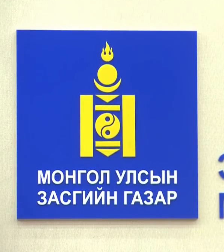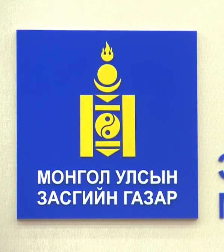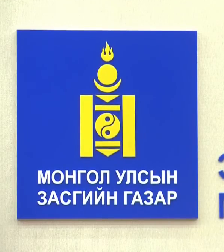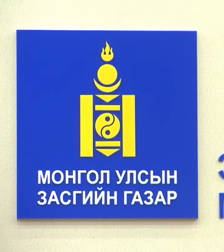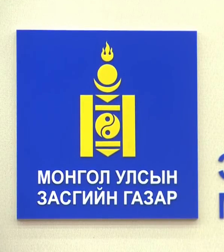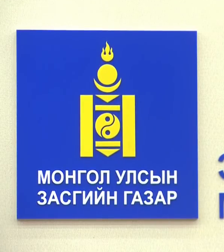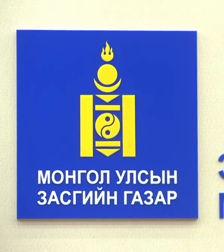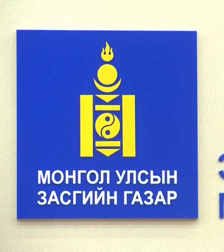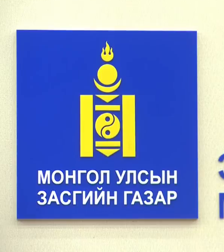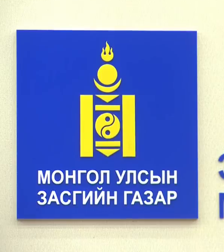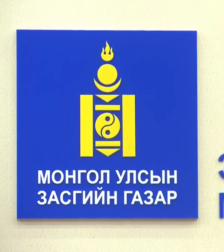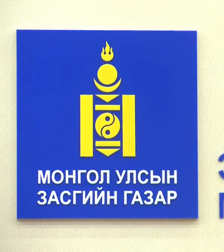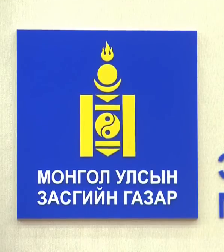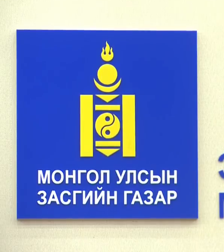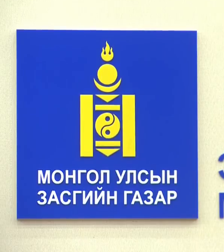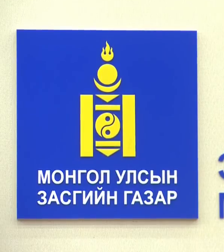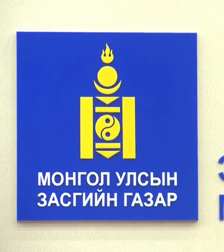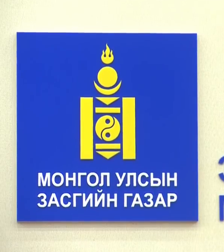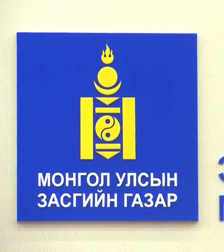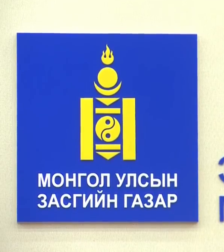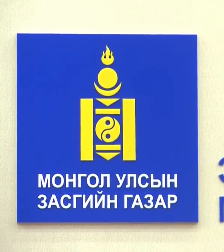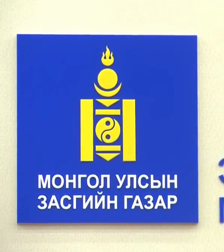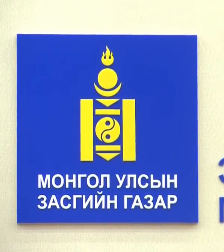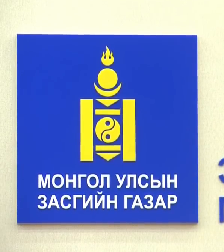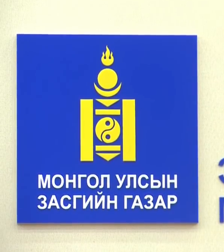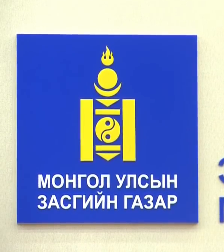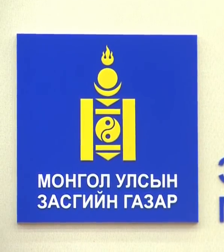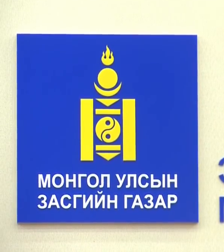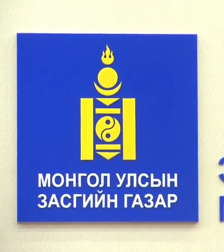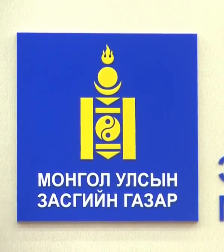Nicole, Nicole, nee, nee, ihr habt das. Nicole, Nicole.